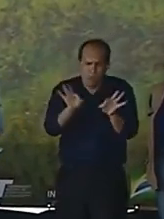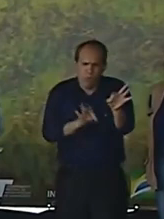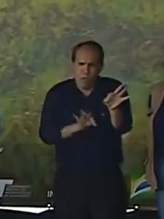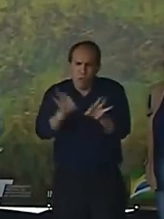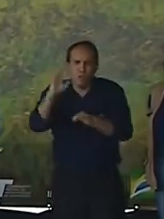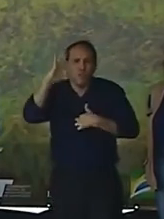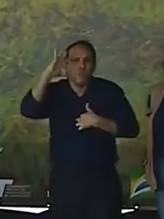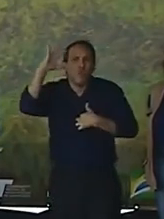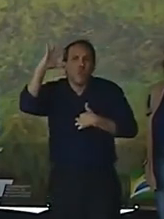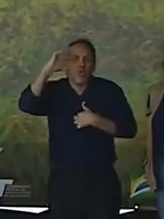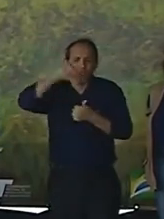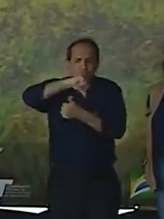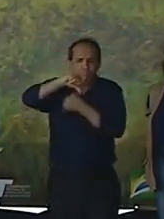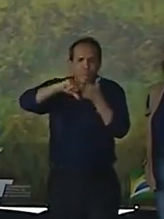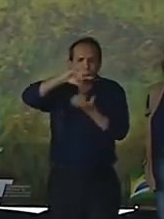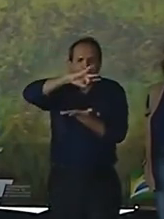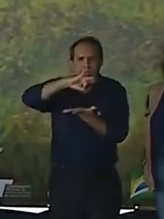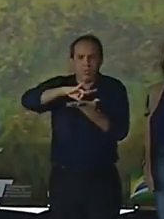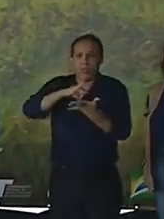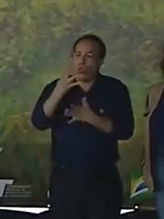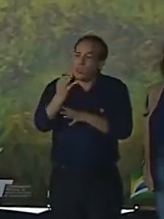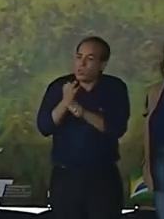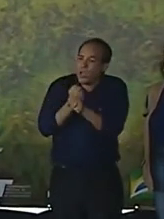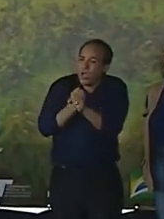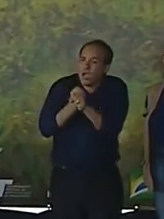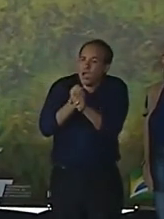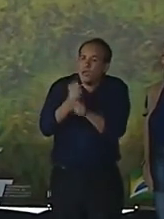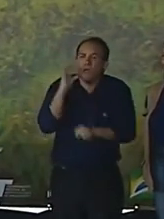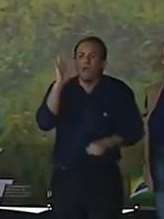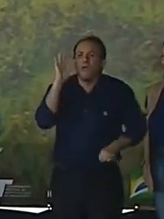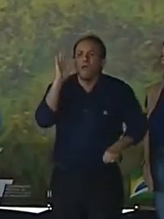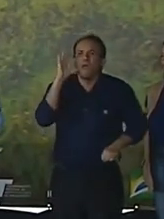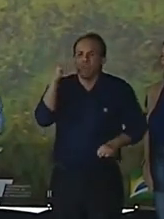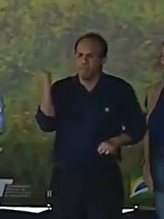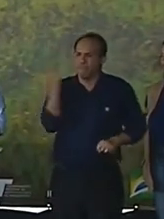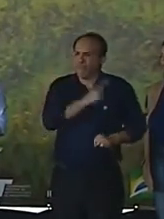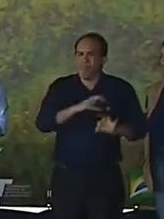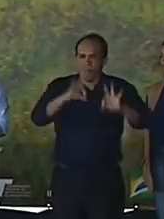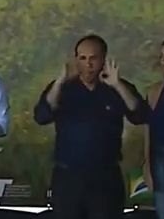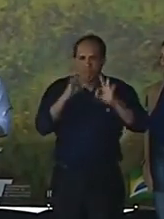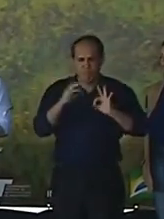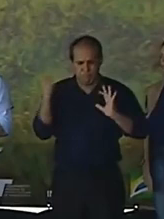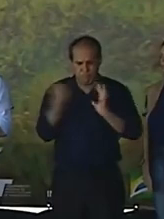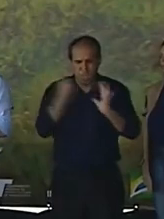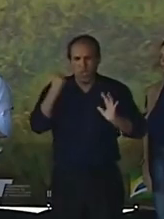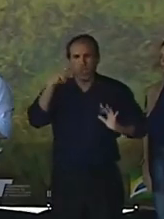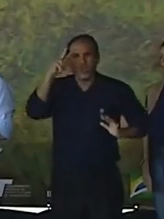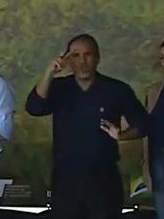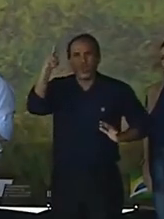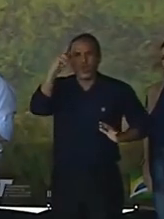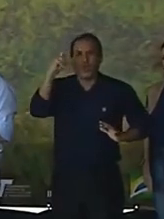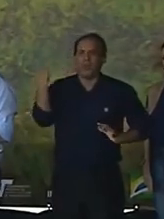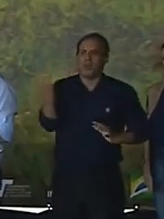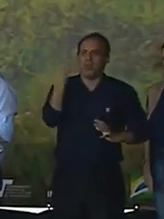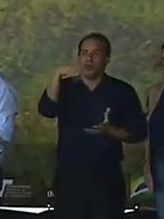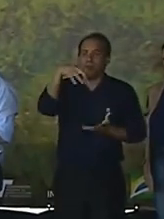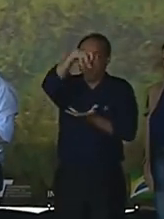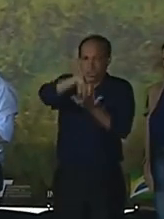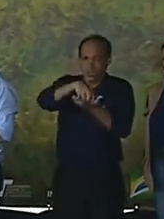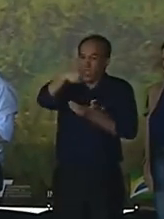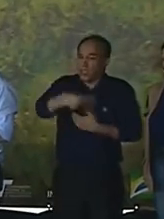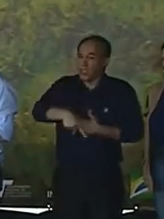hoje aqui, mais de 40 anos depois, presenciando o marco histórico dessa importante região do nosso